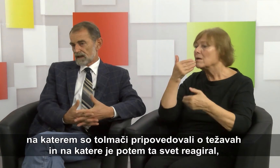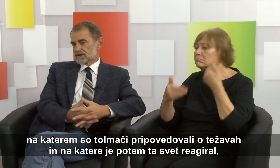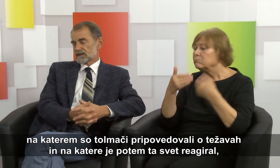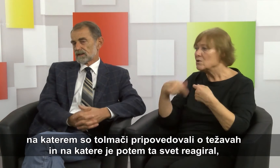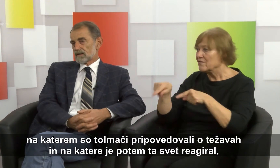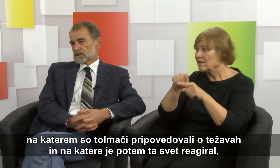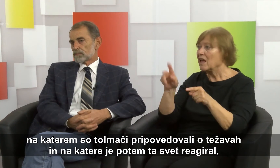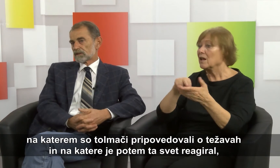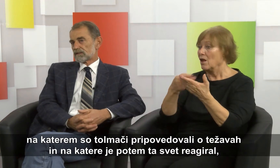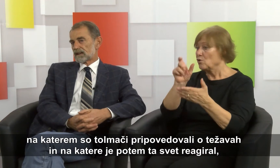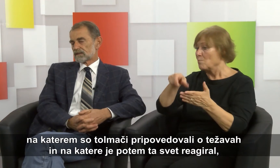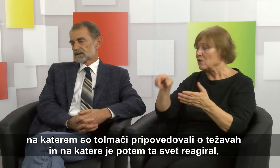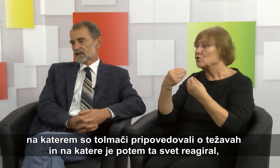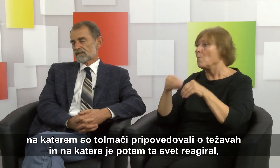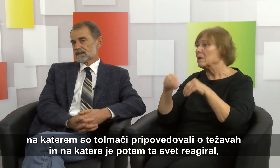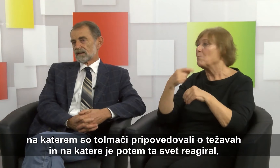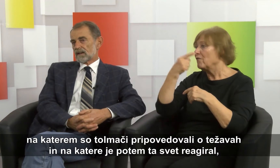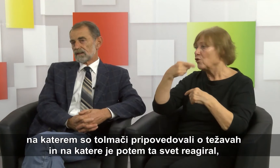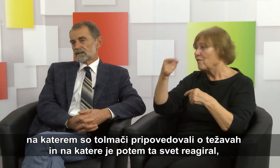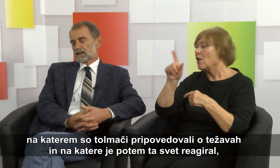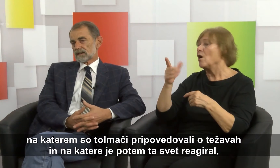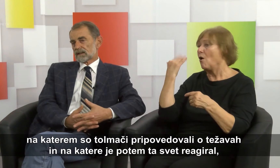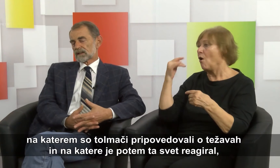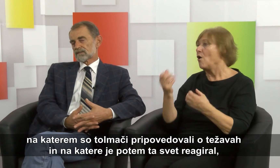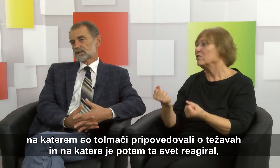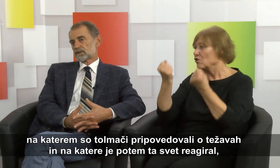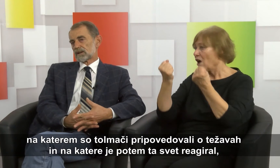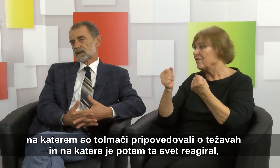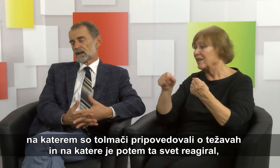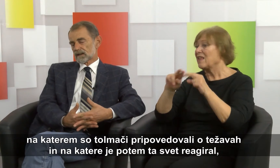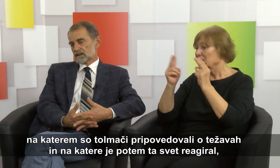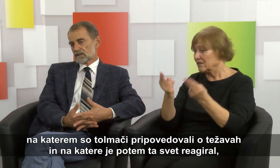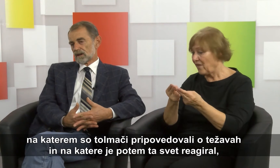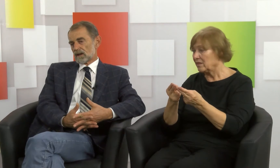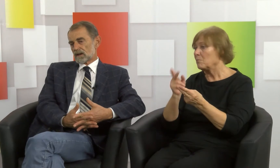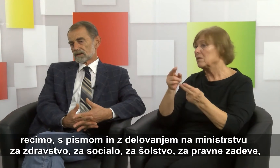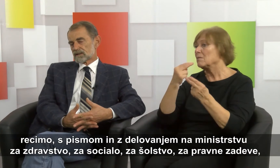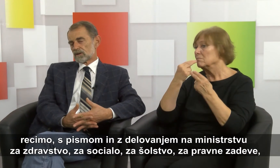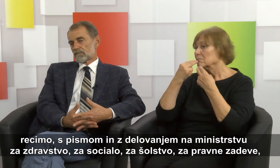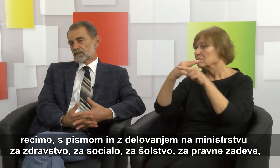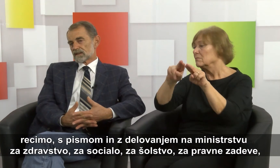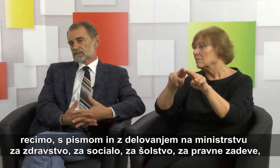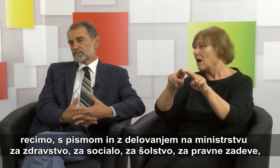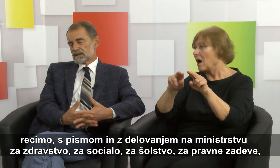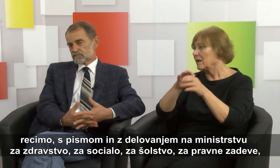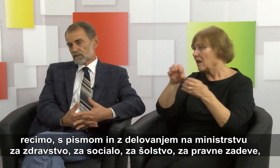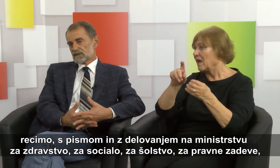tolmači pripovedovali o težavah in na katere je ta svet potem reagiral, recimo s pismom in